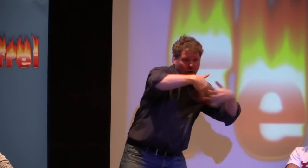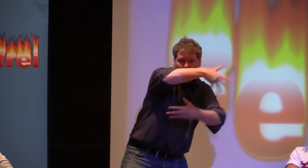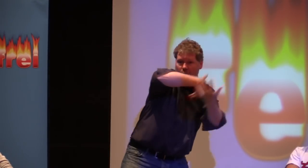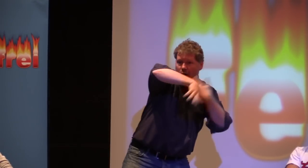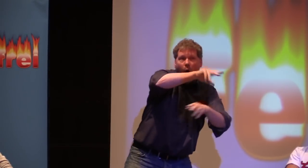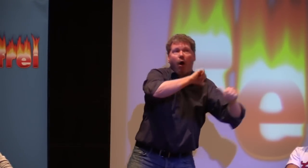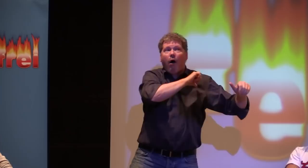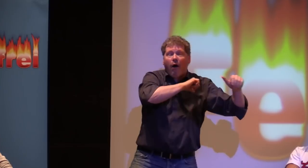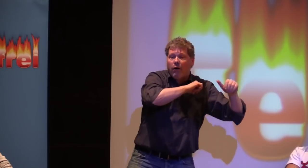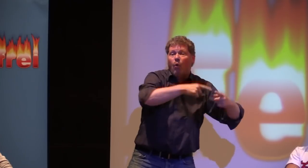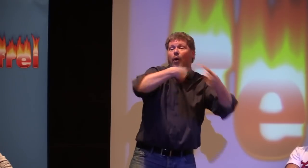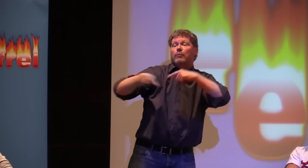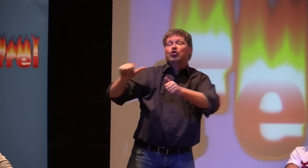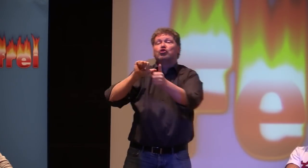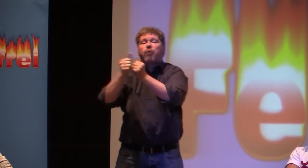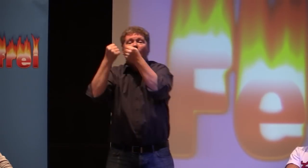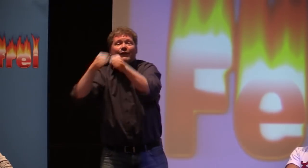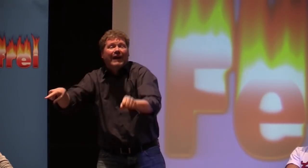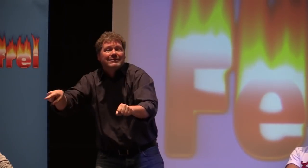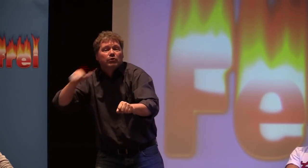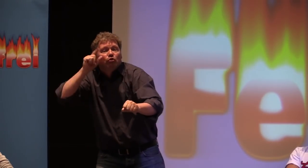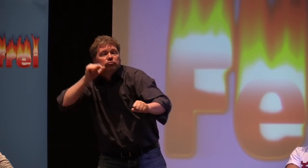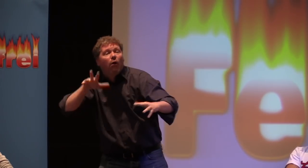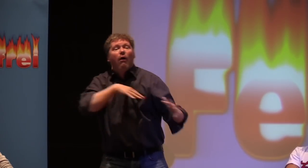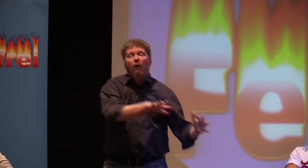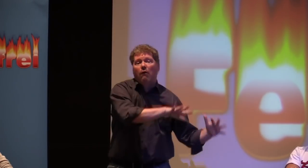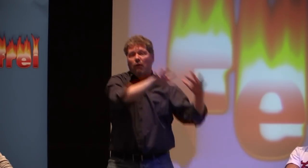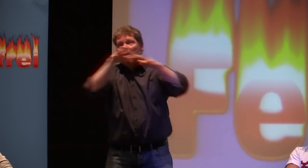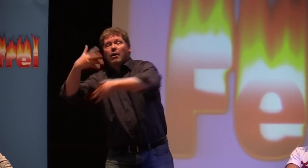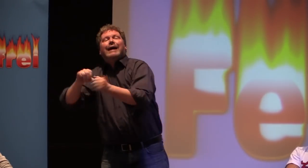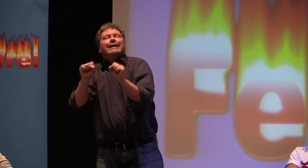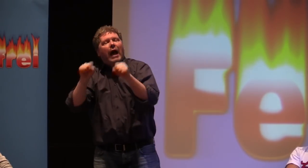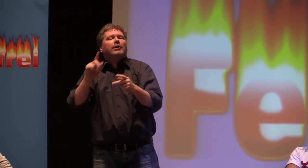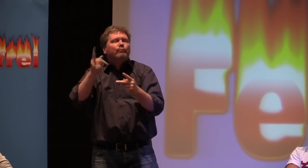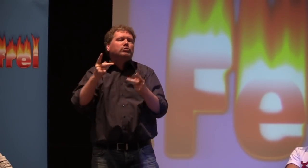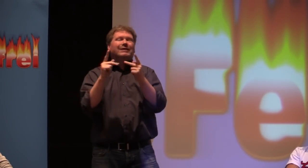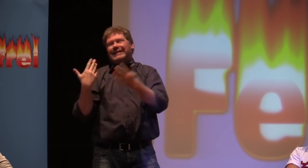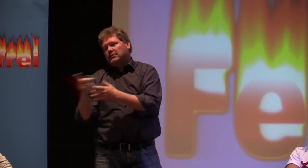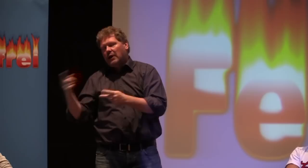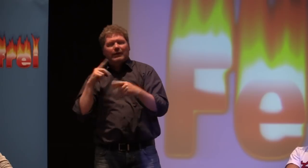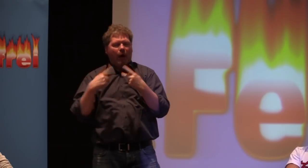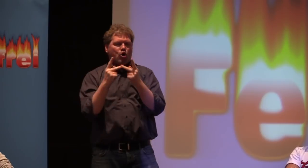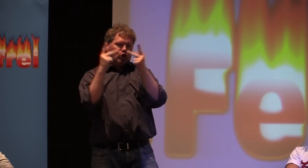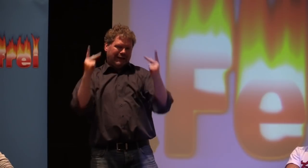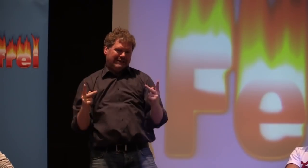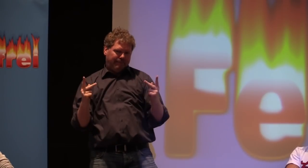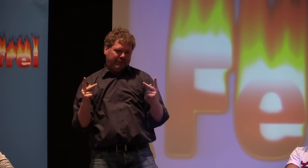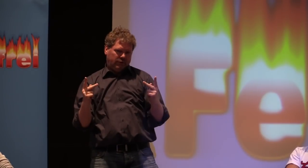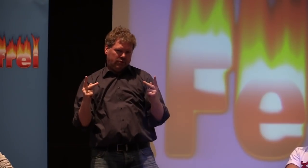sind und die Türen auf jeden Fall offen sind. Daher finde ich es ganz wichtig, dass zum Beispiel Deutsche Gehörlose Jugend Werbung